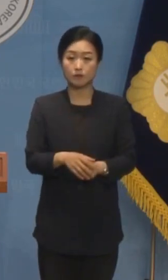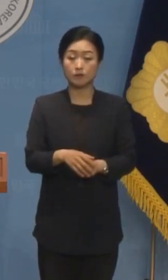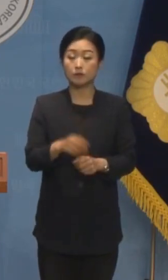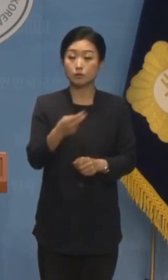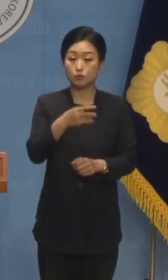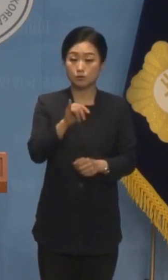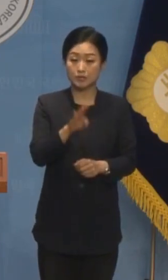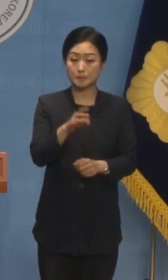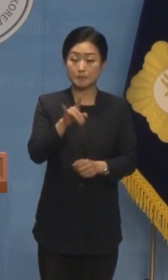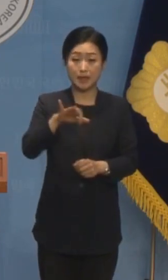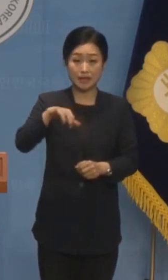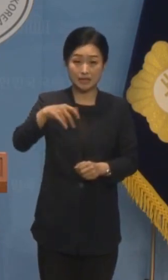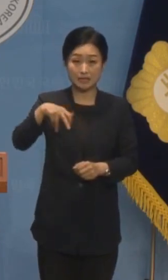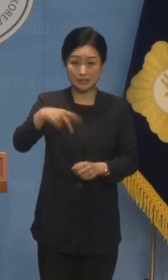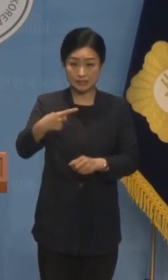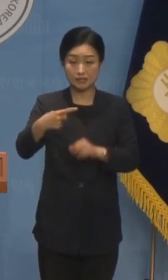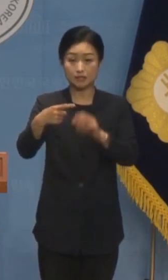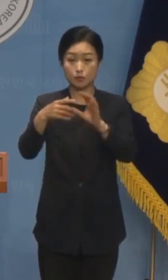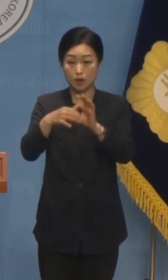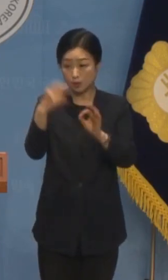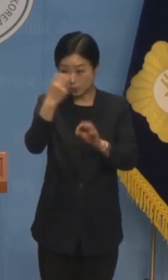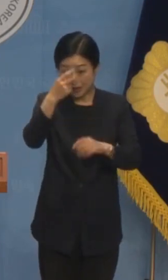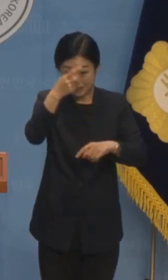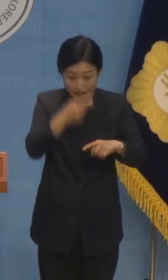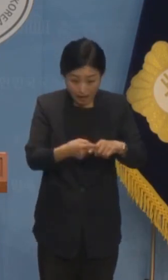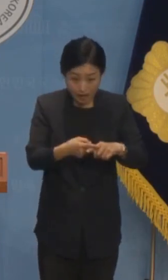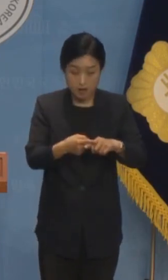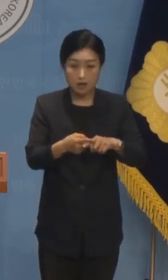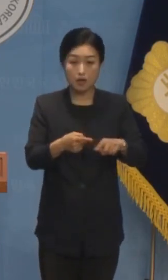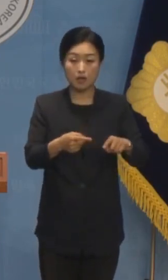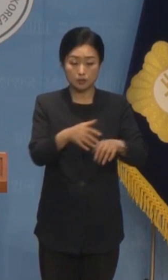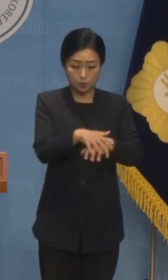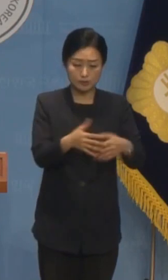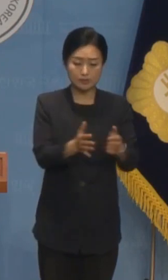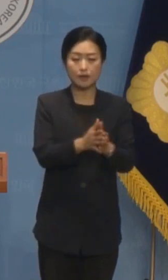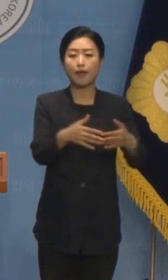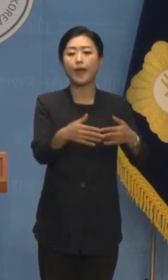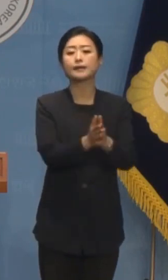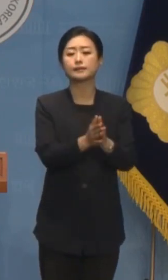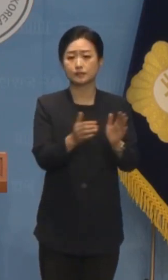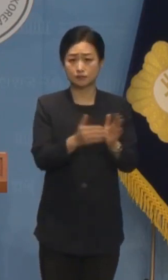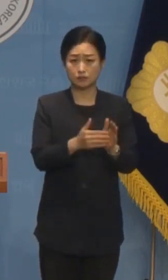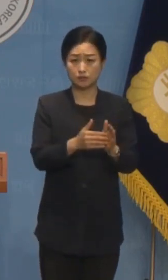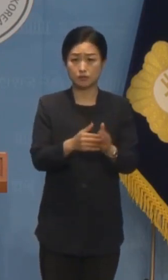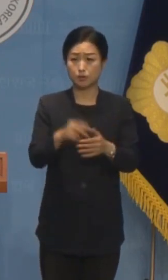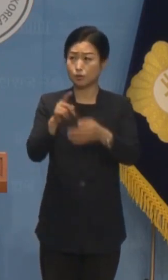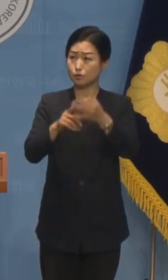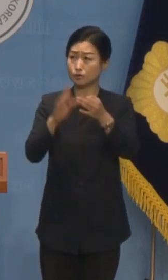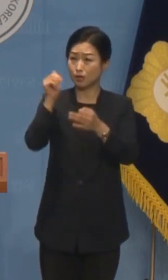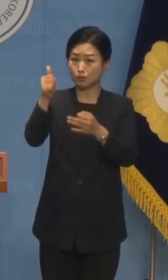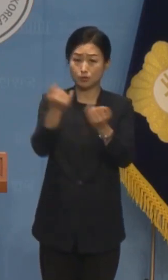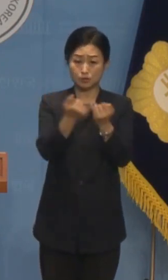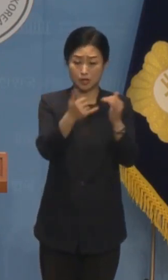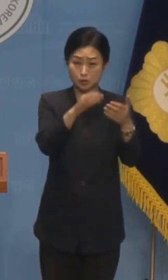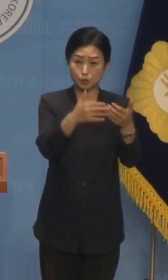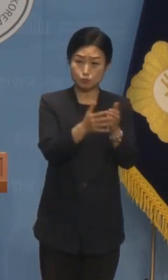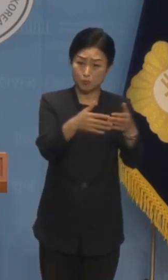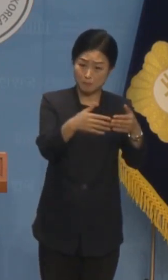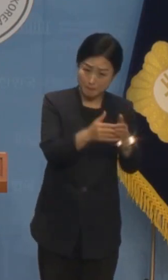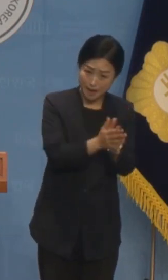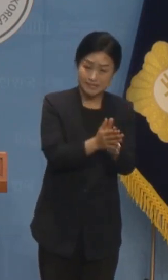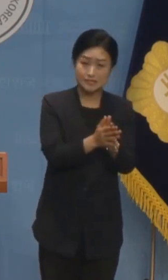성범죄 대응 TF를 해산시켰습니다. 국민의힘은 윤 대통령의 여성가족부 폐지